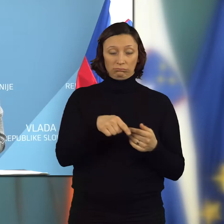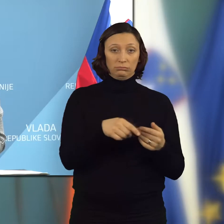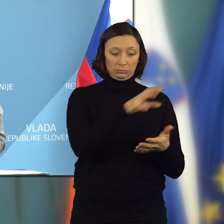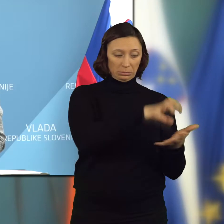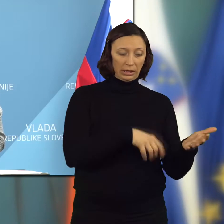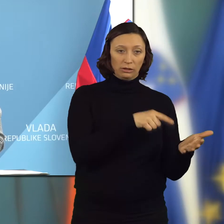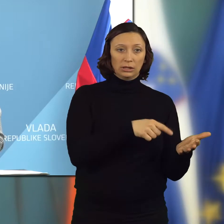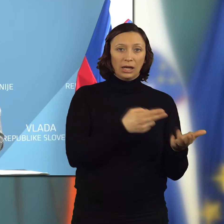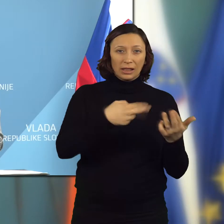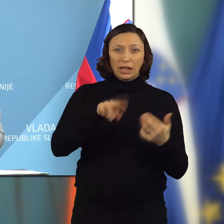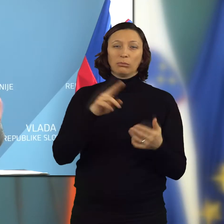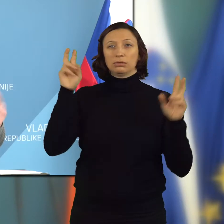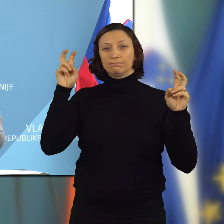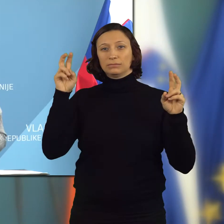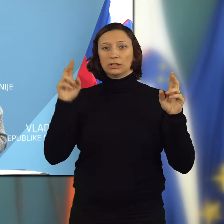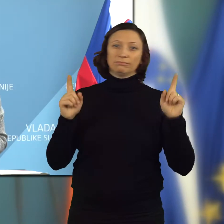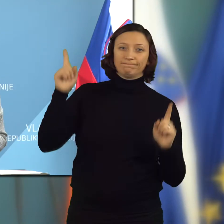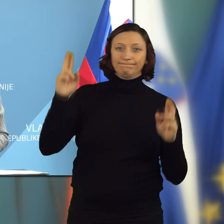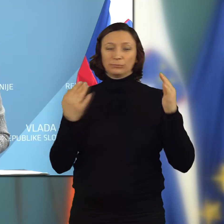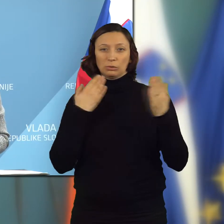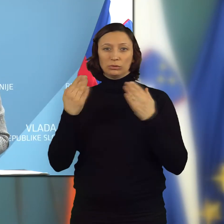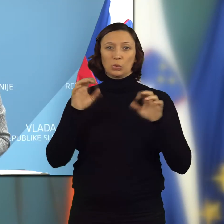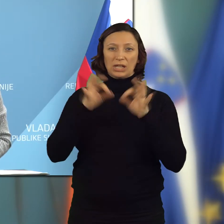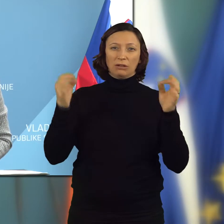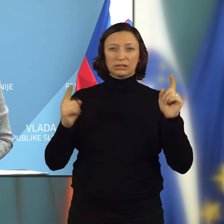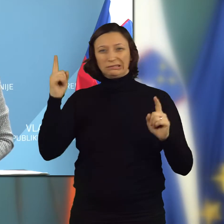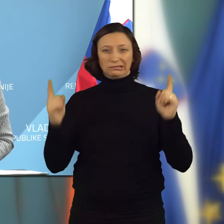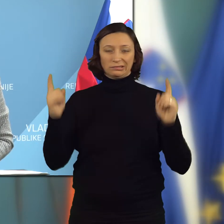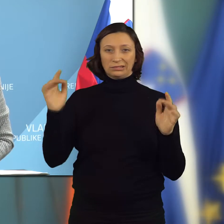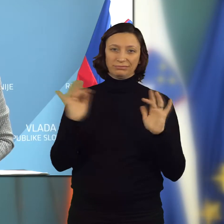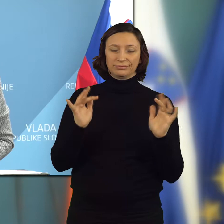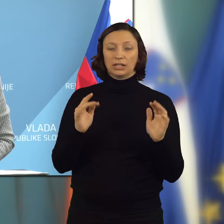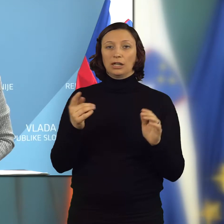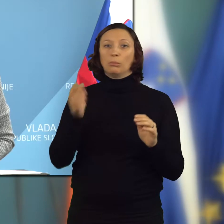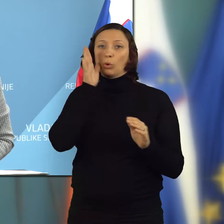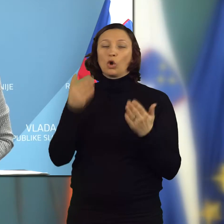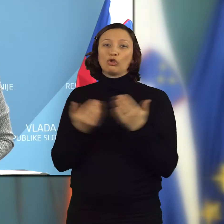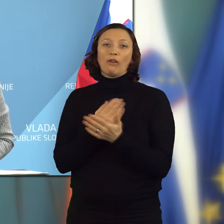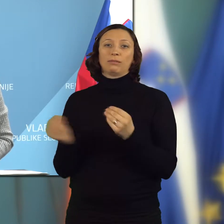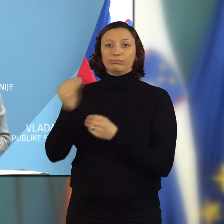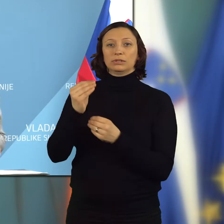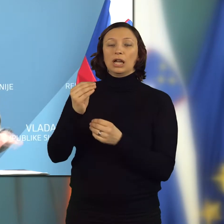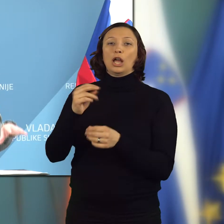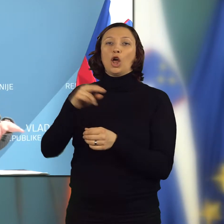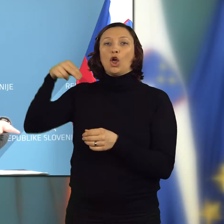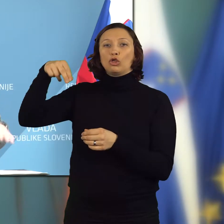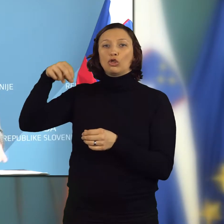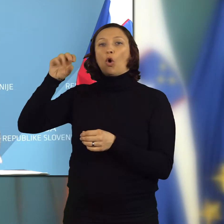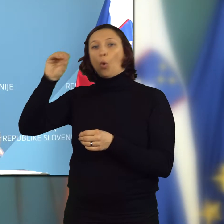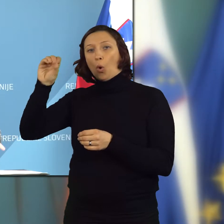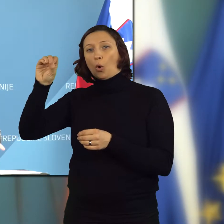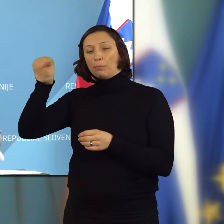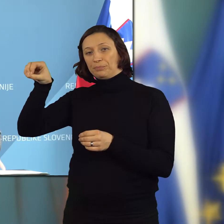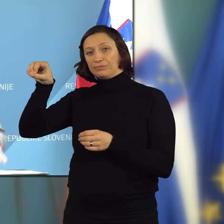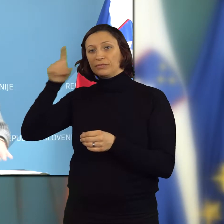ta novela. Tista najbolj diskutabel v javnosti pa bomo dali v novelo O. Mi pričakujemo